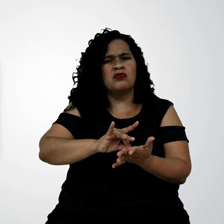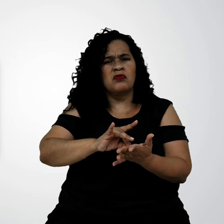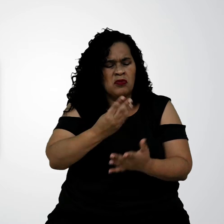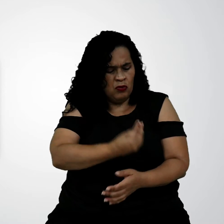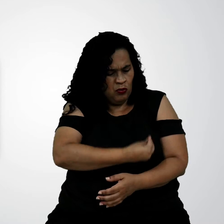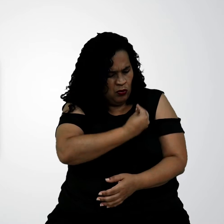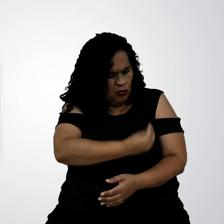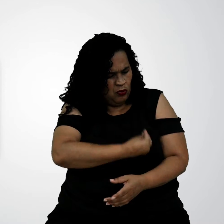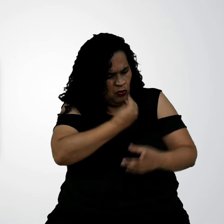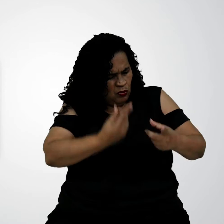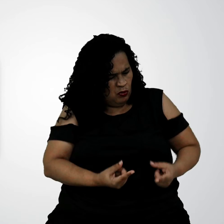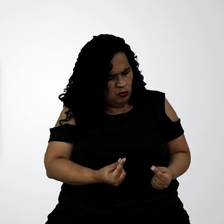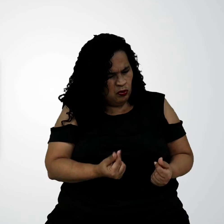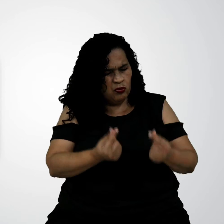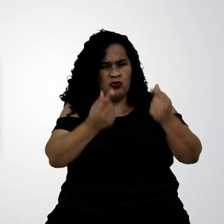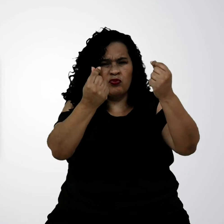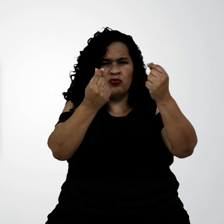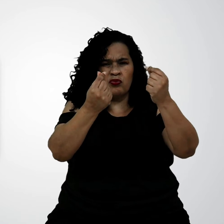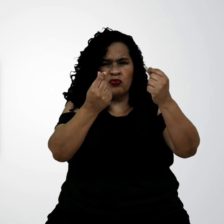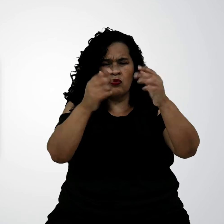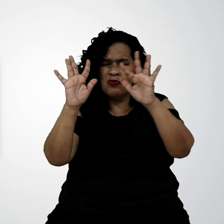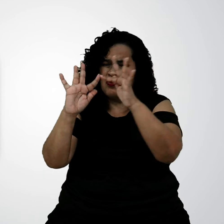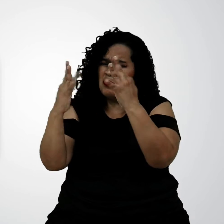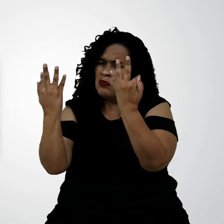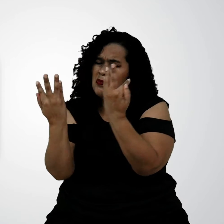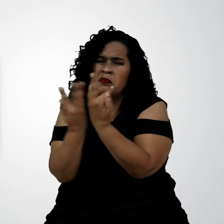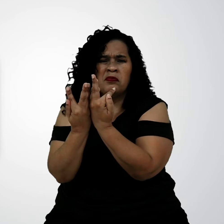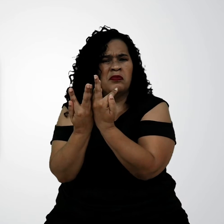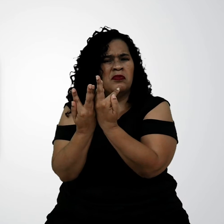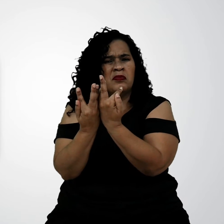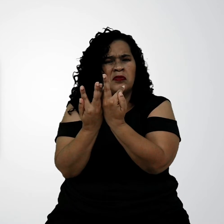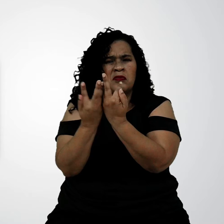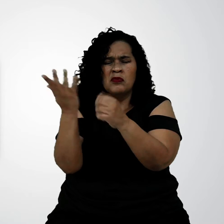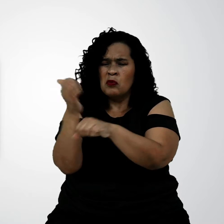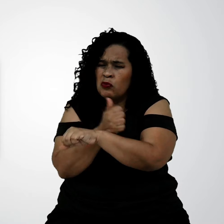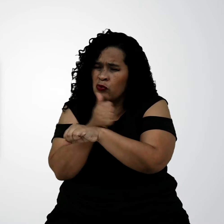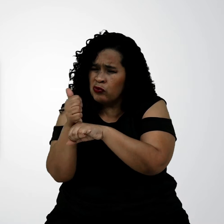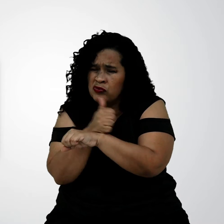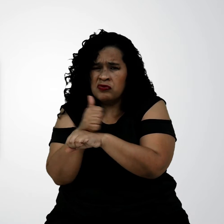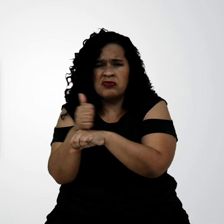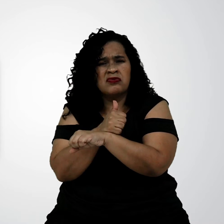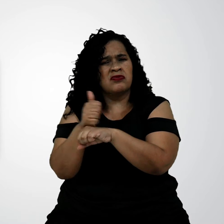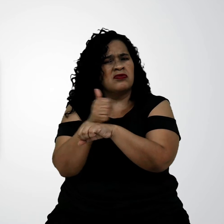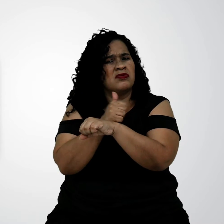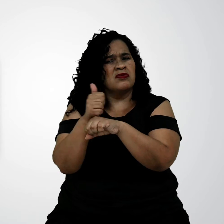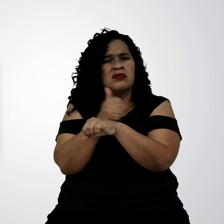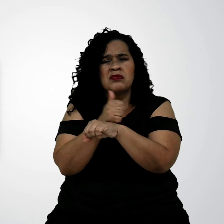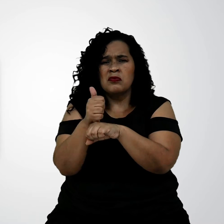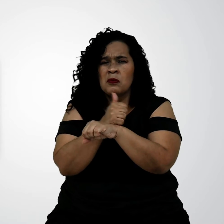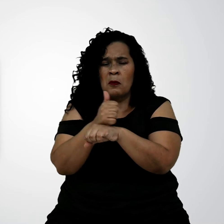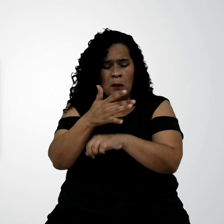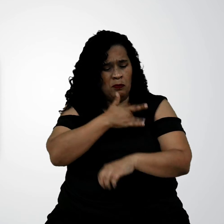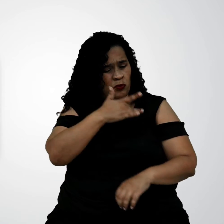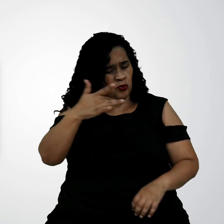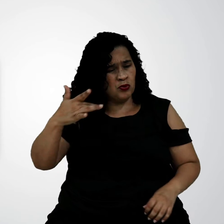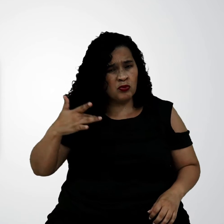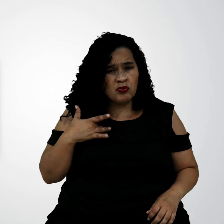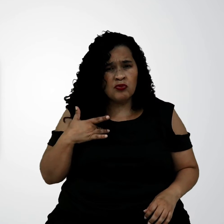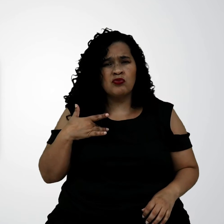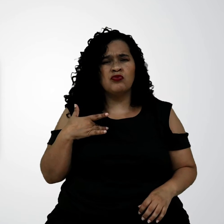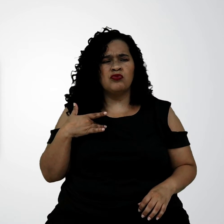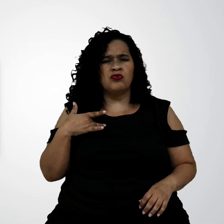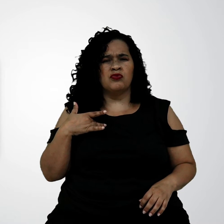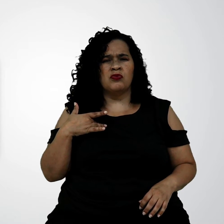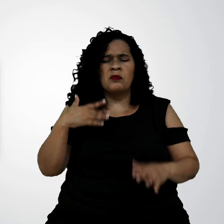a nossa vida familiar é espiritual, a nossa carreira é espiritual, a nossa saúde é espiritual.